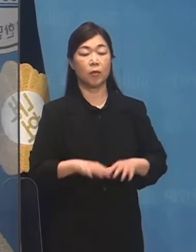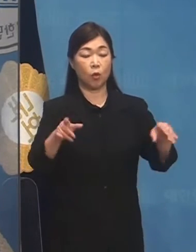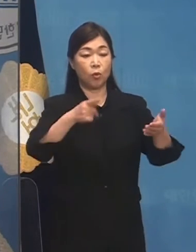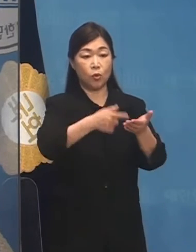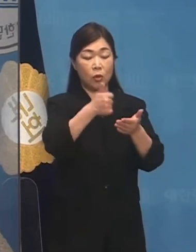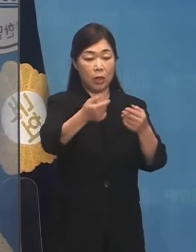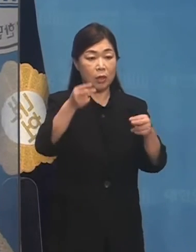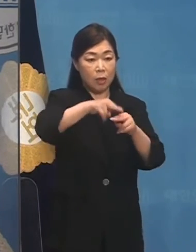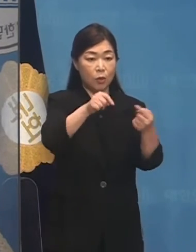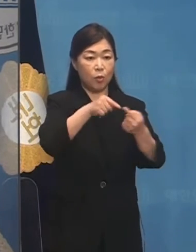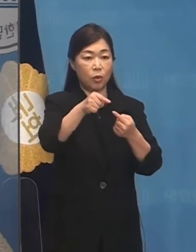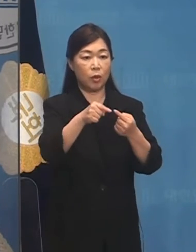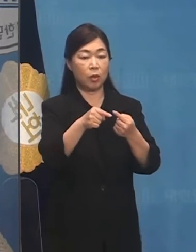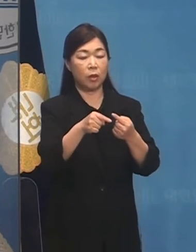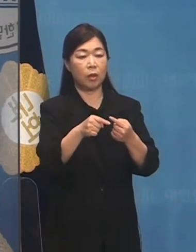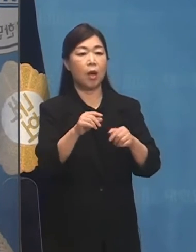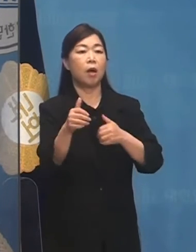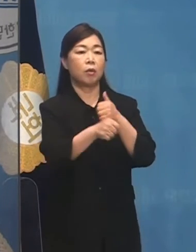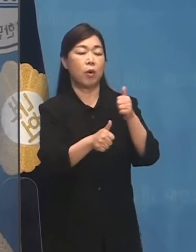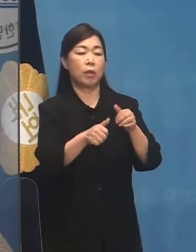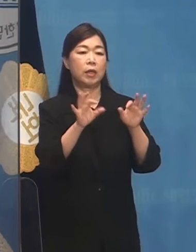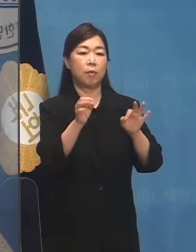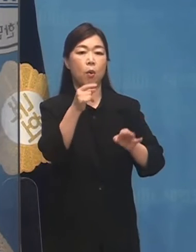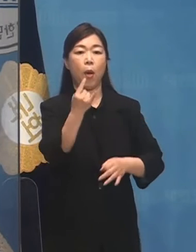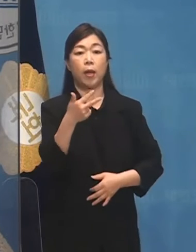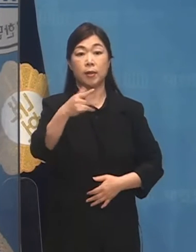국무총리 인사청문회의원 김혜재 의원입니다.